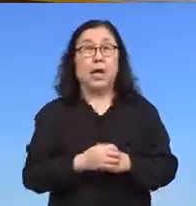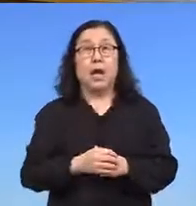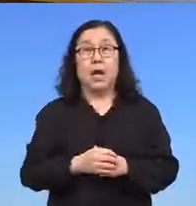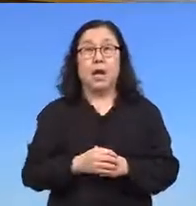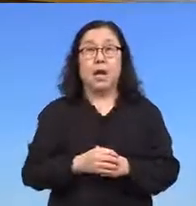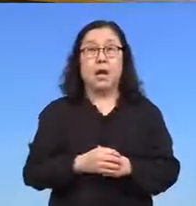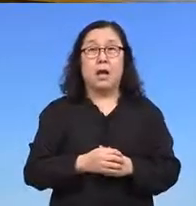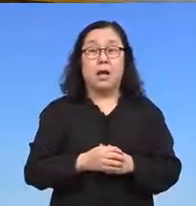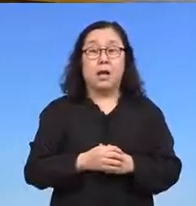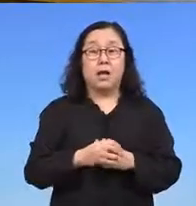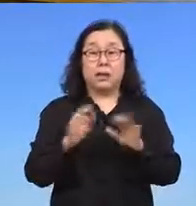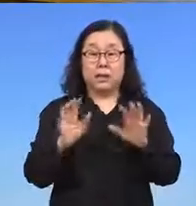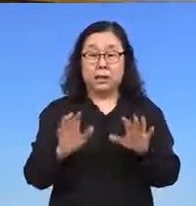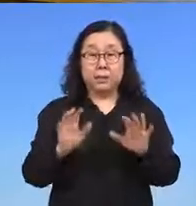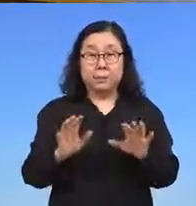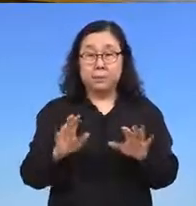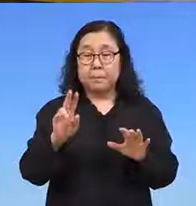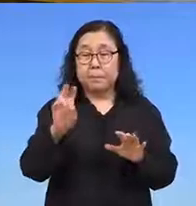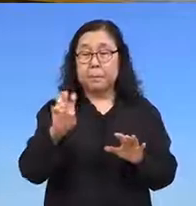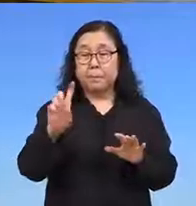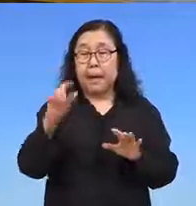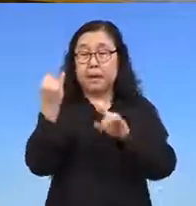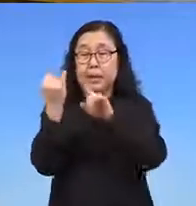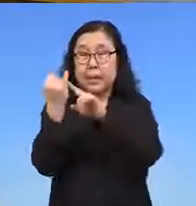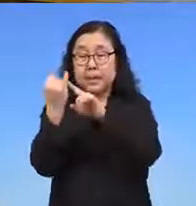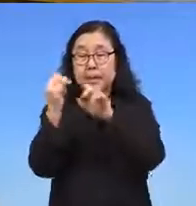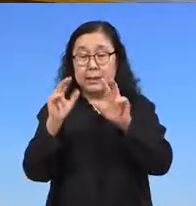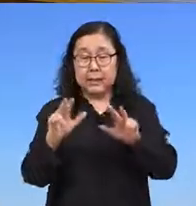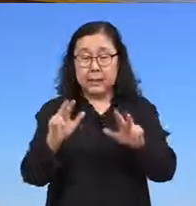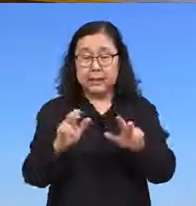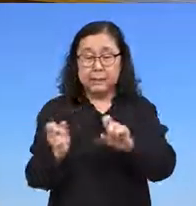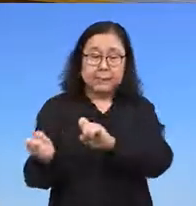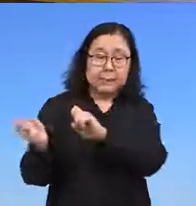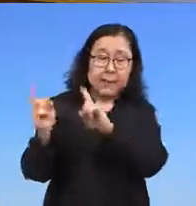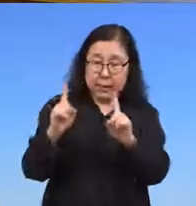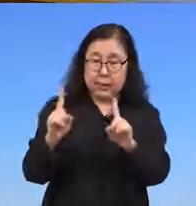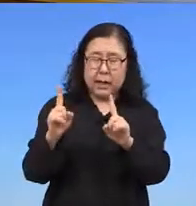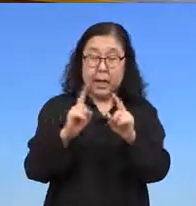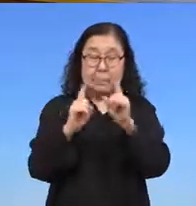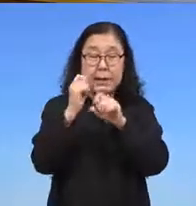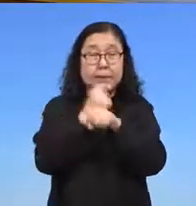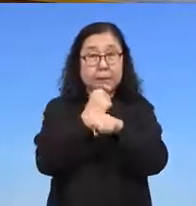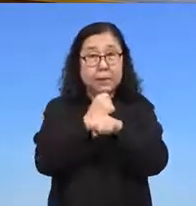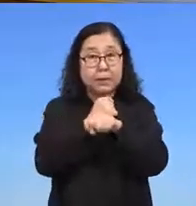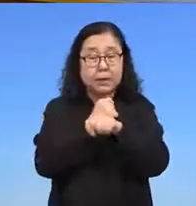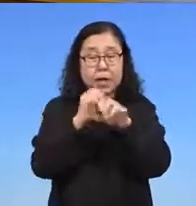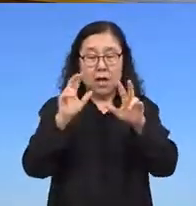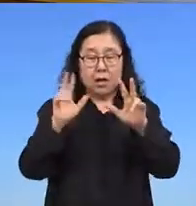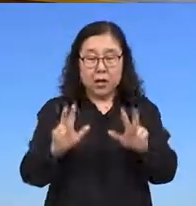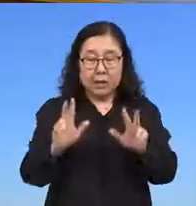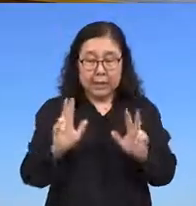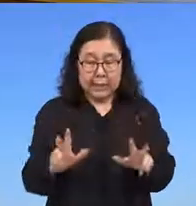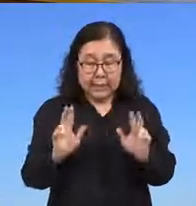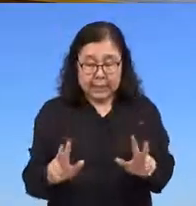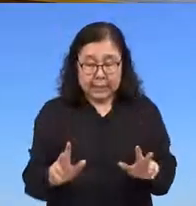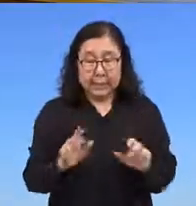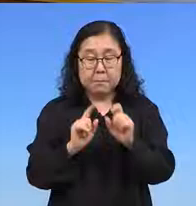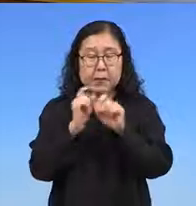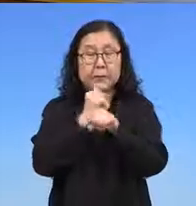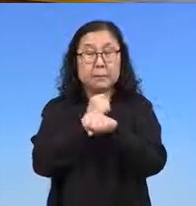지금 마르다에게 빠져있는 게 뭡니까? 예수님께서 지금 네 오라비가 다시 살아나리라, 역동적인